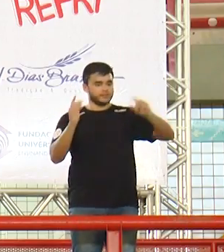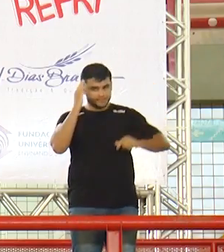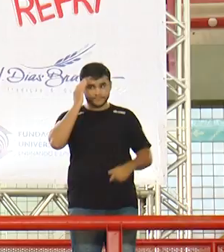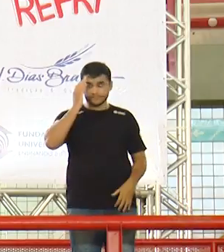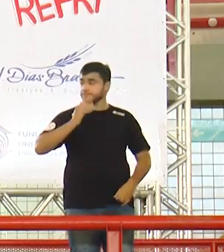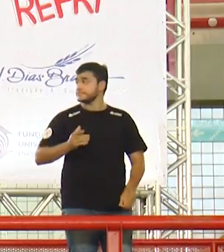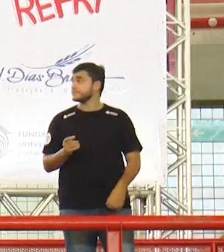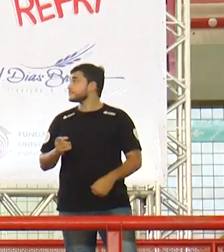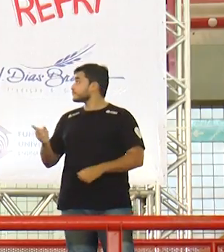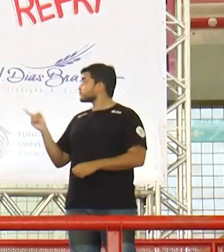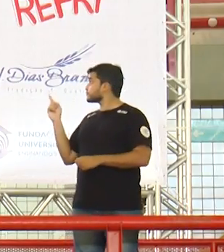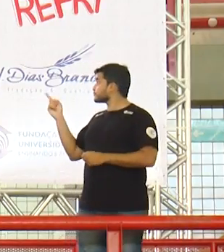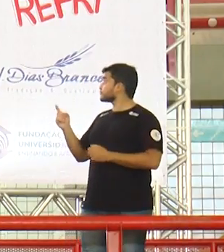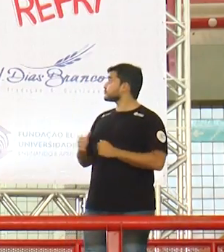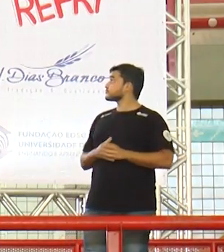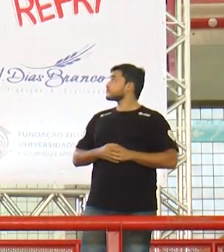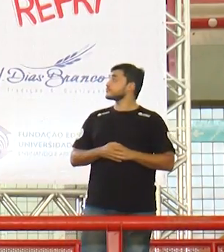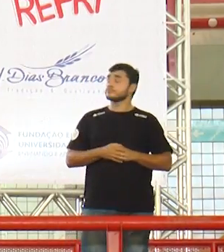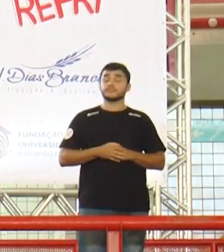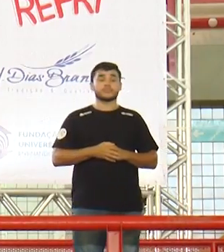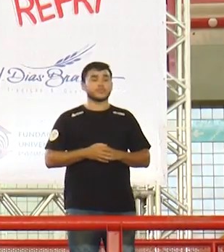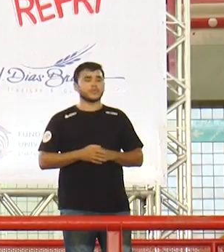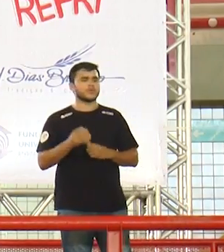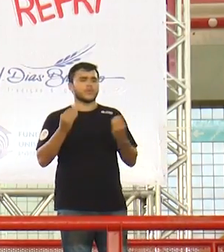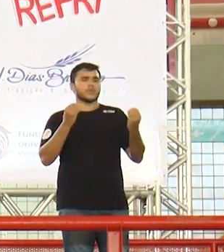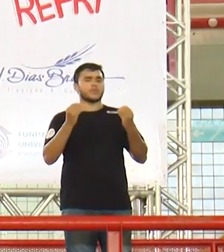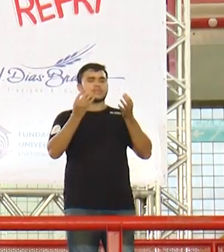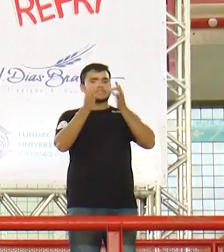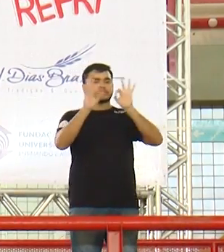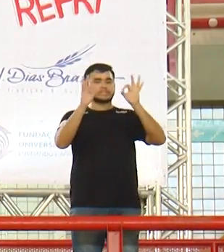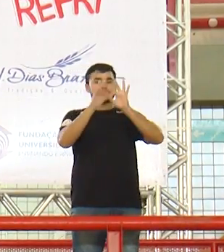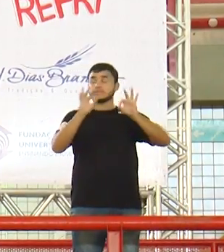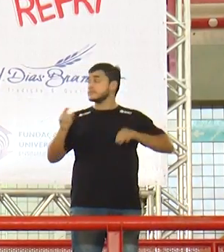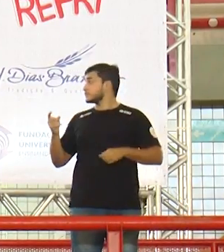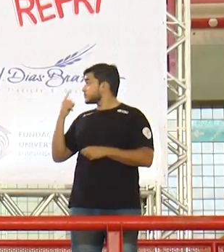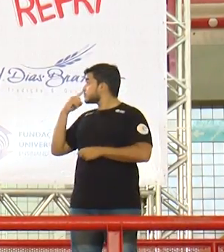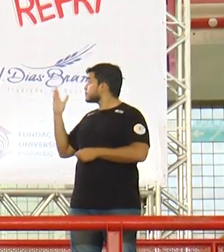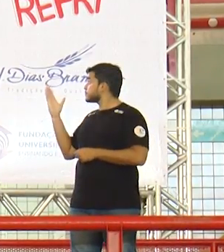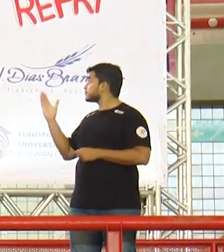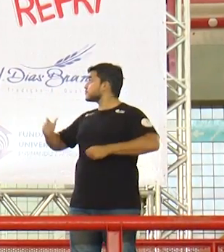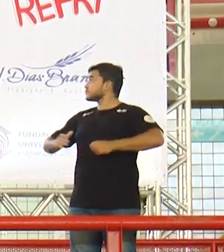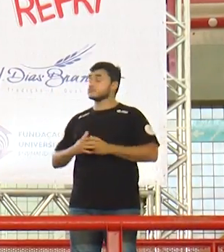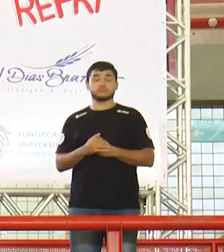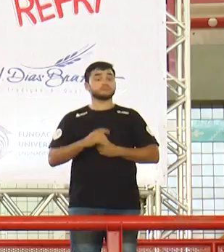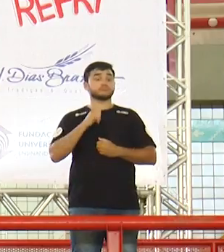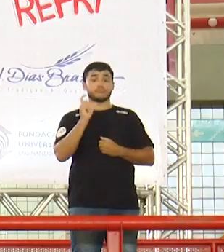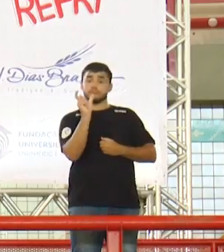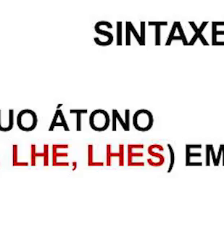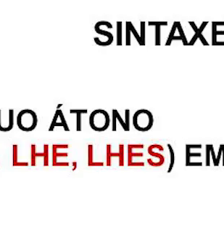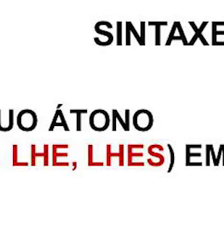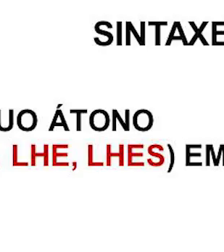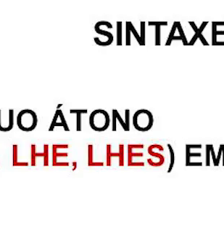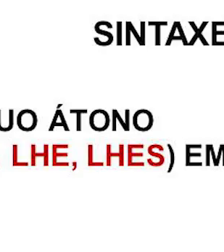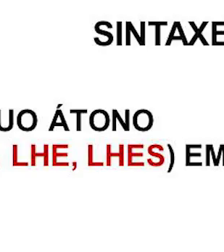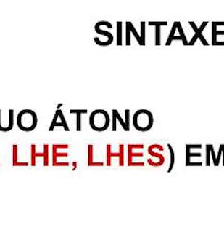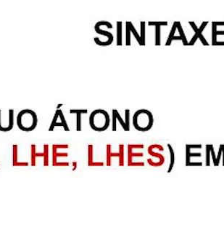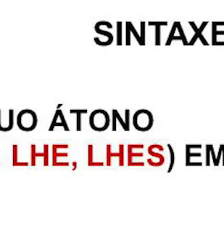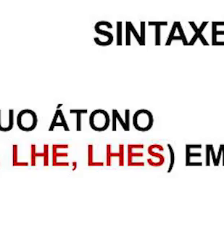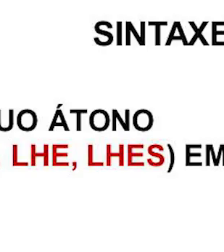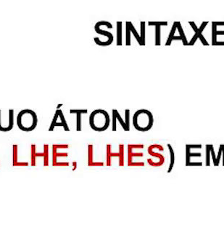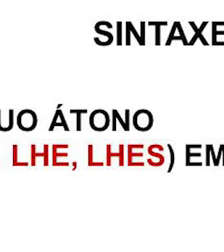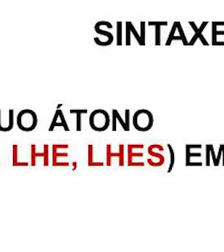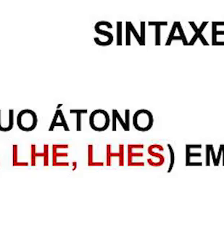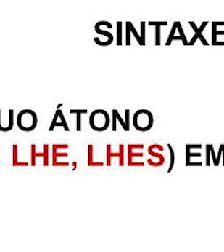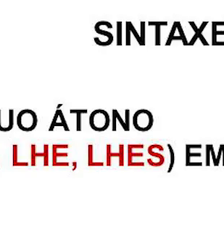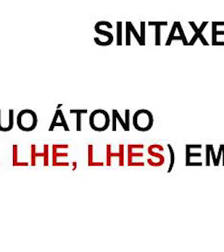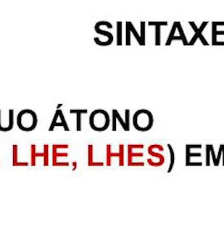Ei, vamos ver aqui algumas expressões de sintaxe. Tem a sintaxe de colocação. Aí eu